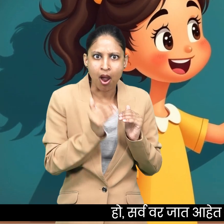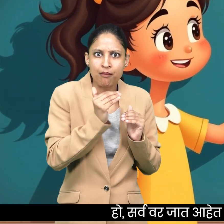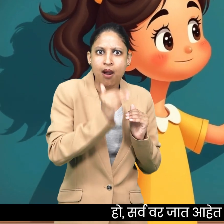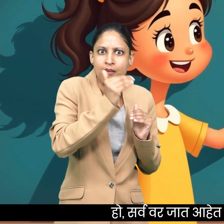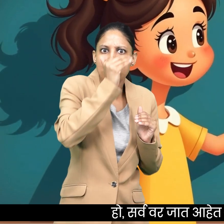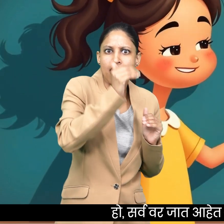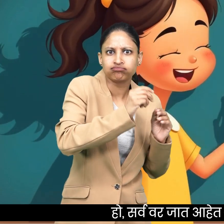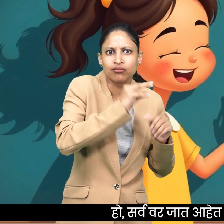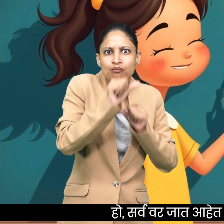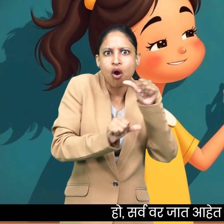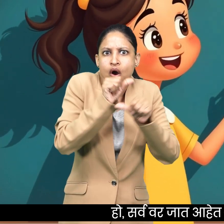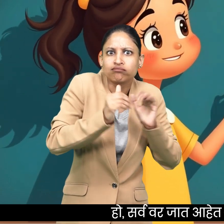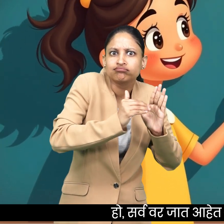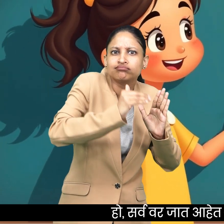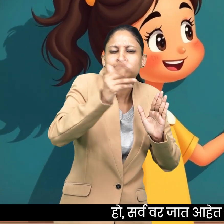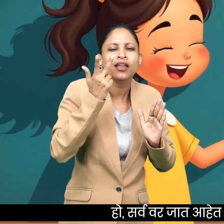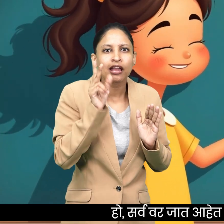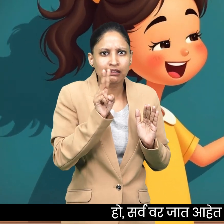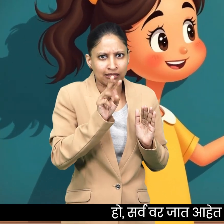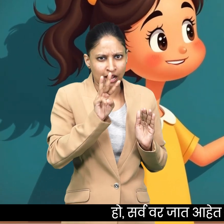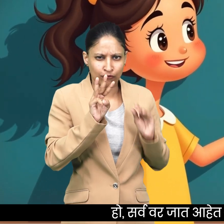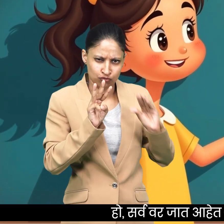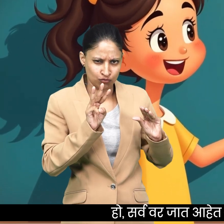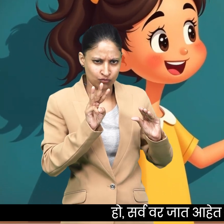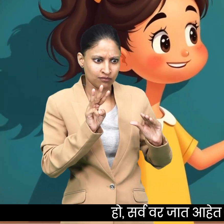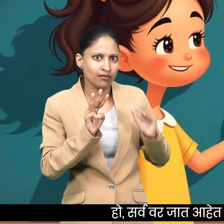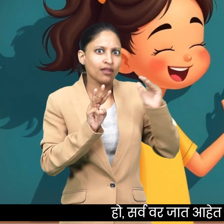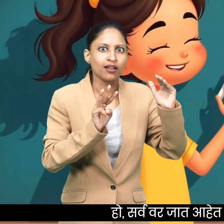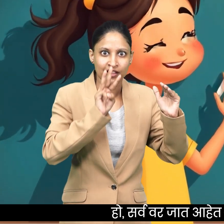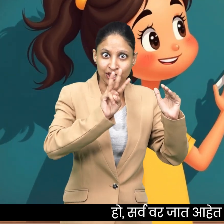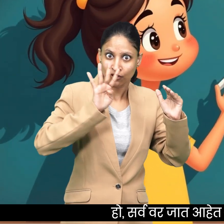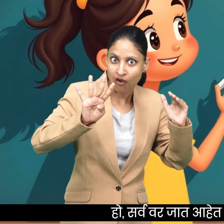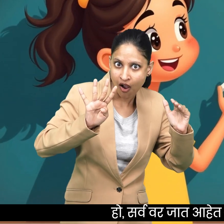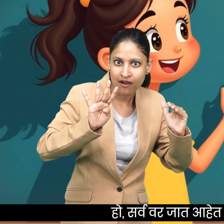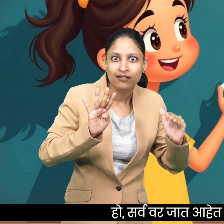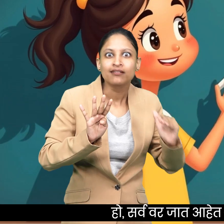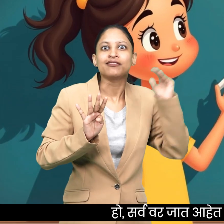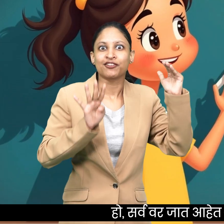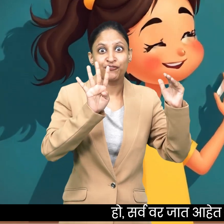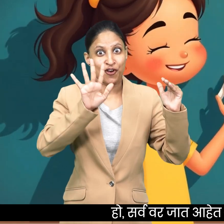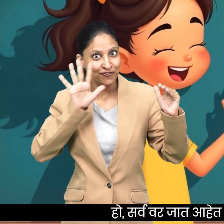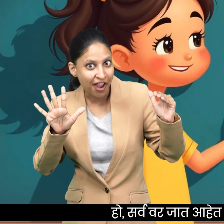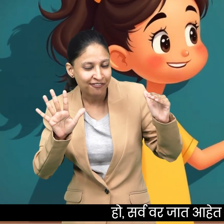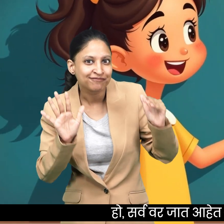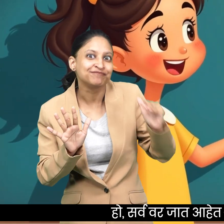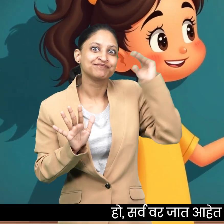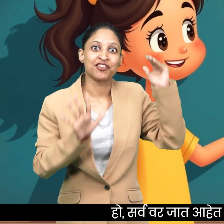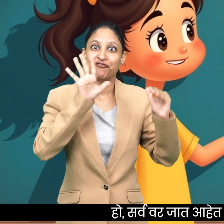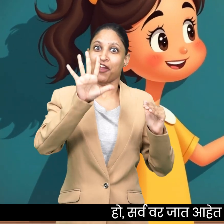हो, सर्व वर जात आहेत. 23, 34, 45, 56 ते चढते आहे.